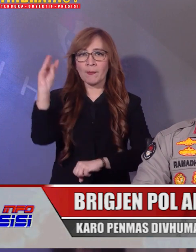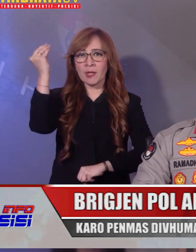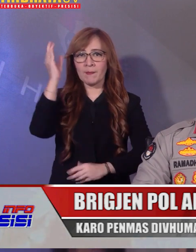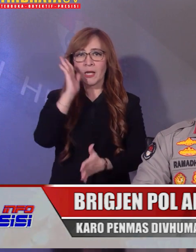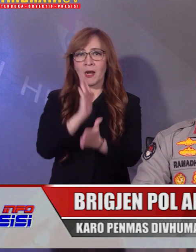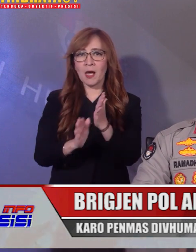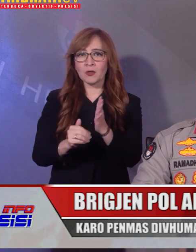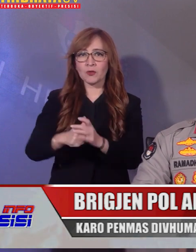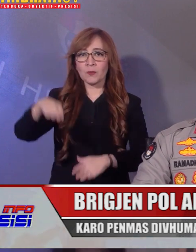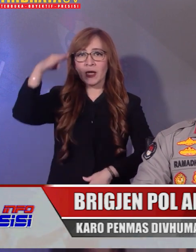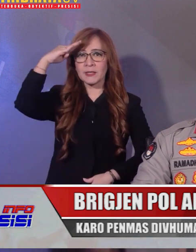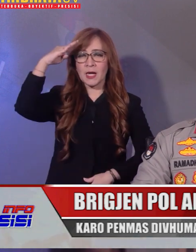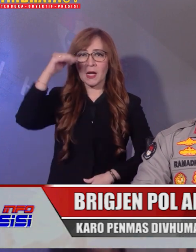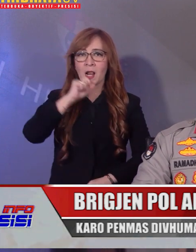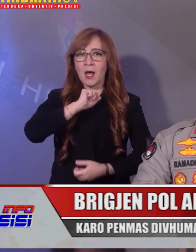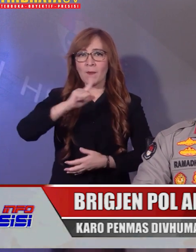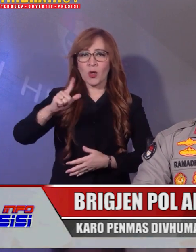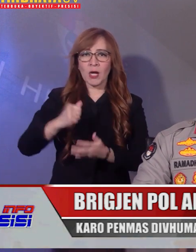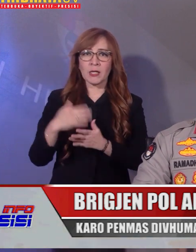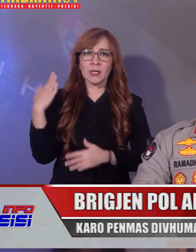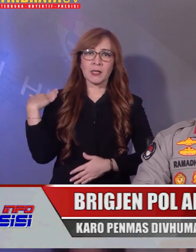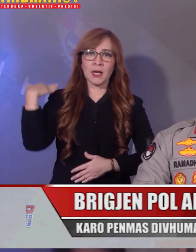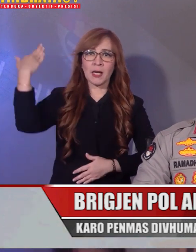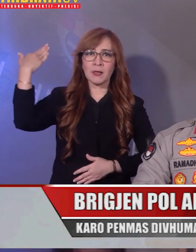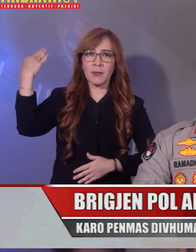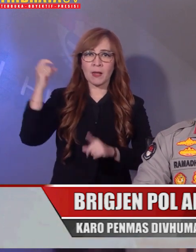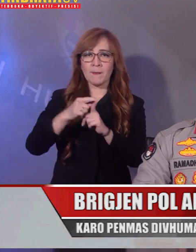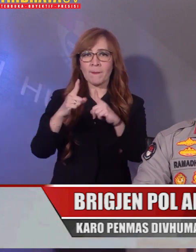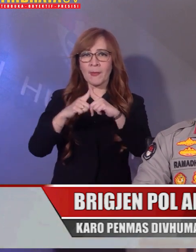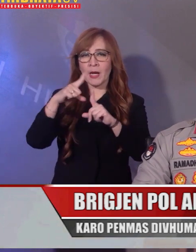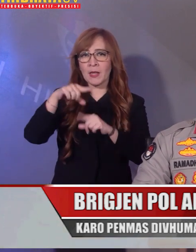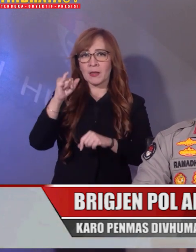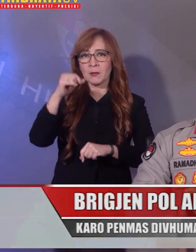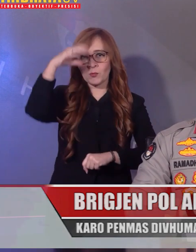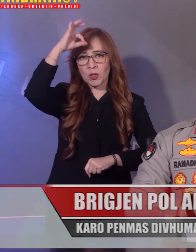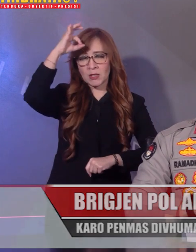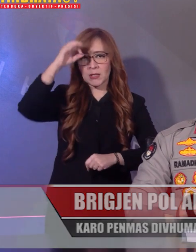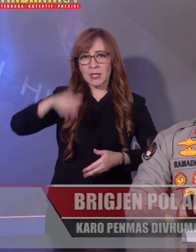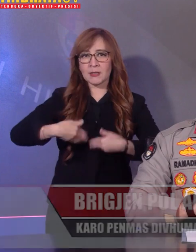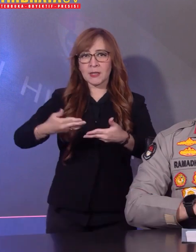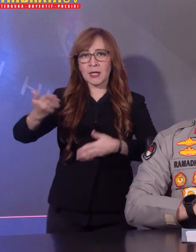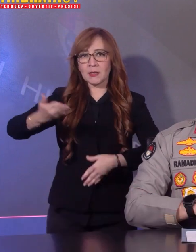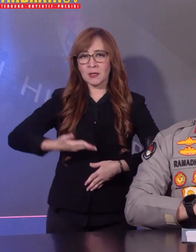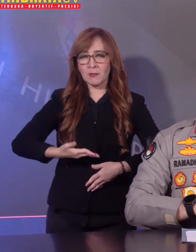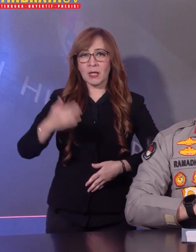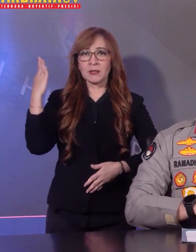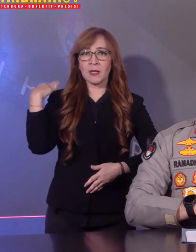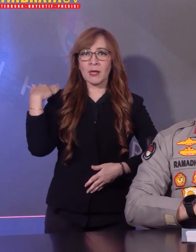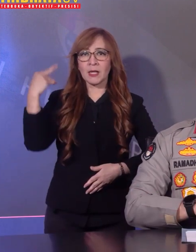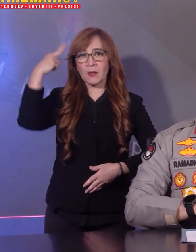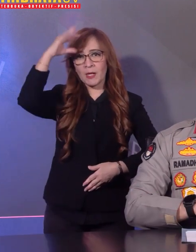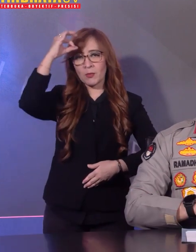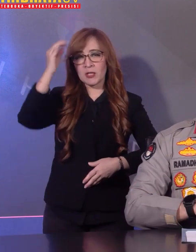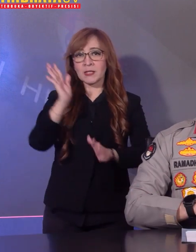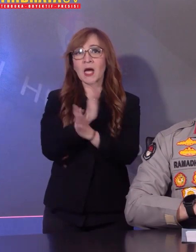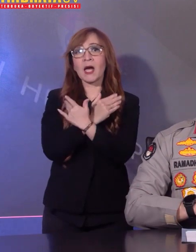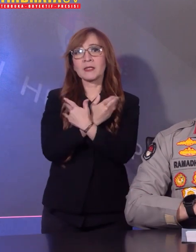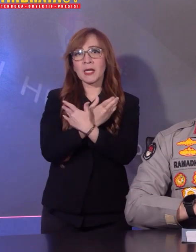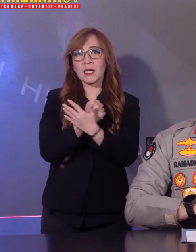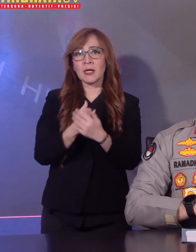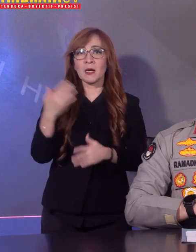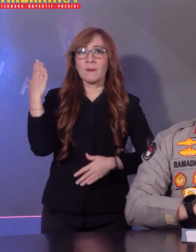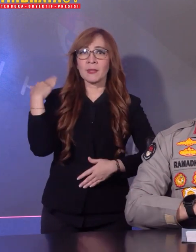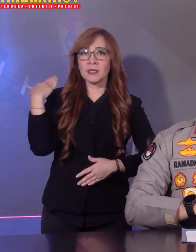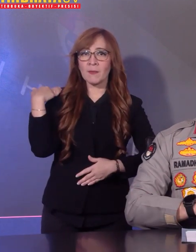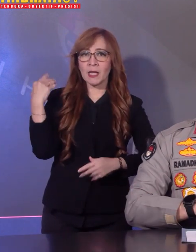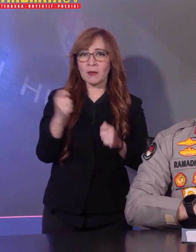langsung upacara laporan kenaikan pangkat Pati Polri serta serah terima jabatan Kapolda Aceh Adapun pejabat yang melaksanakan